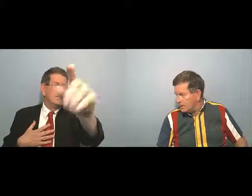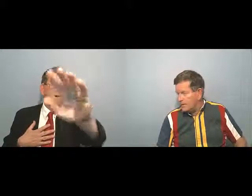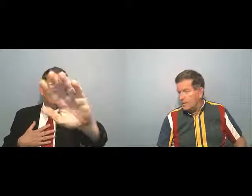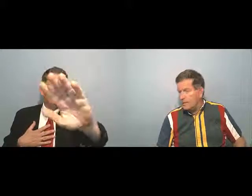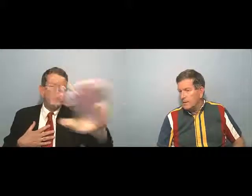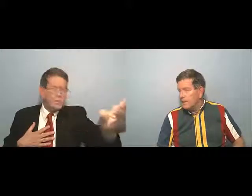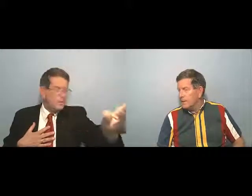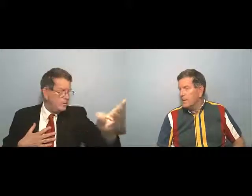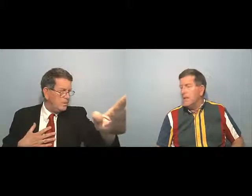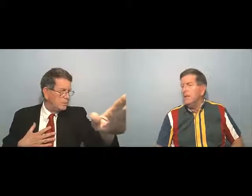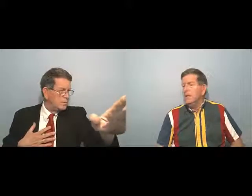plus